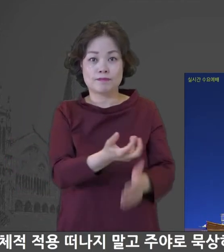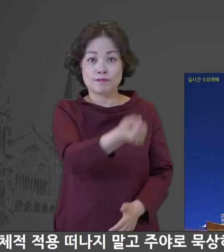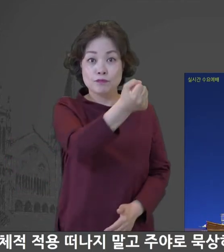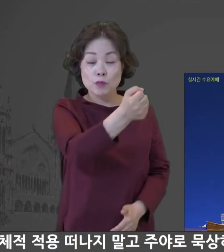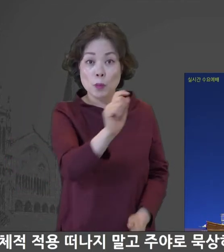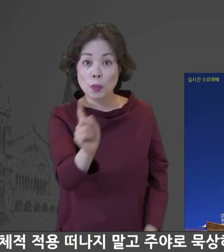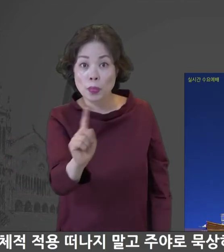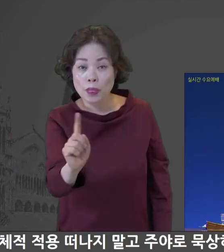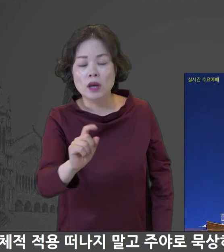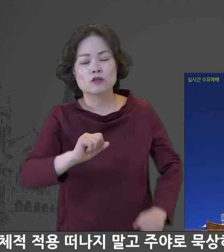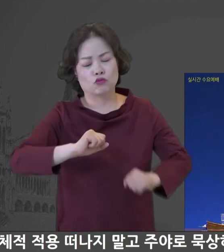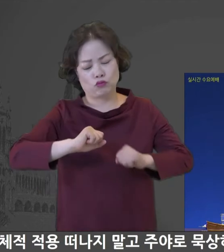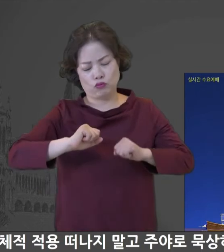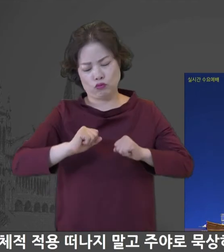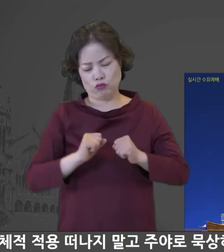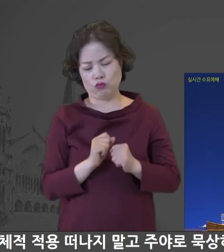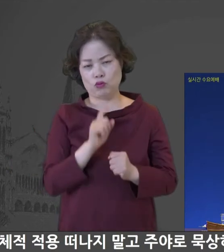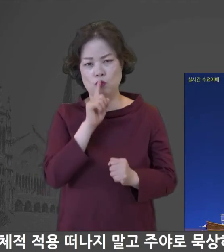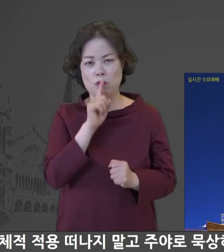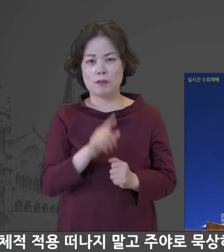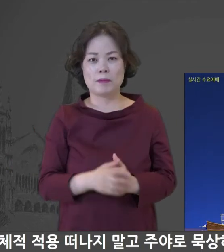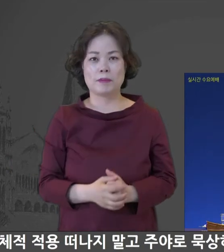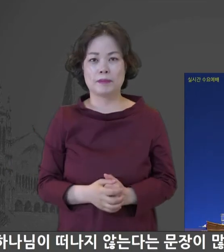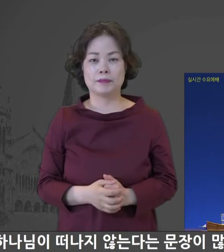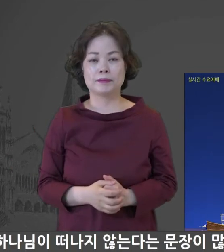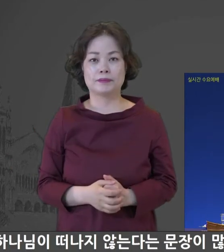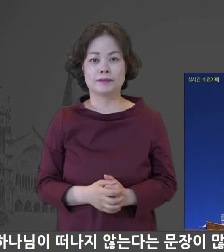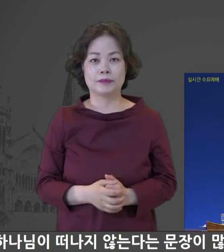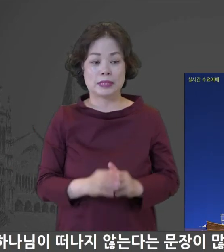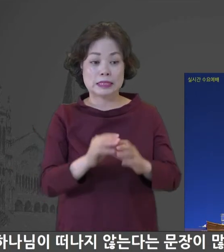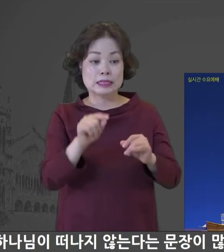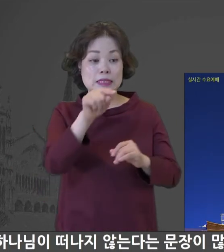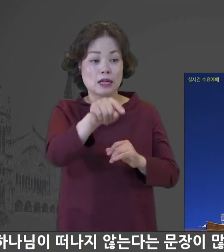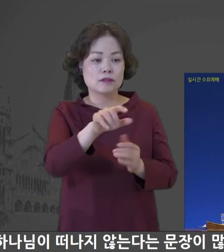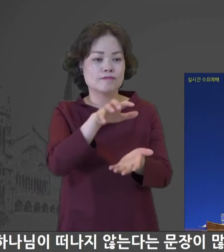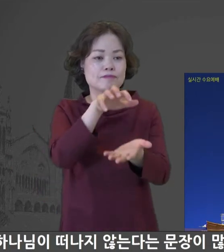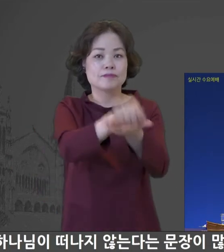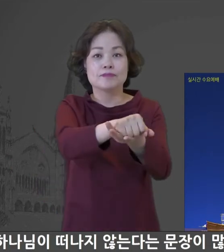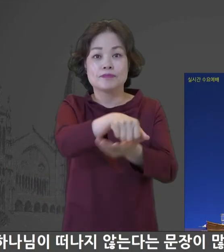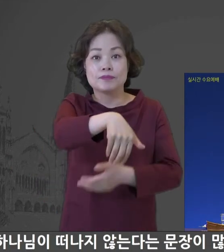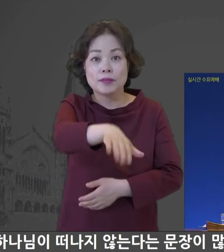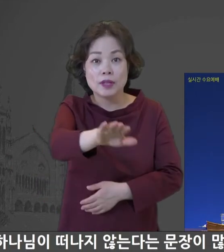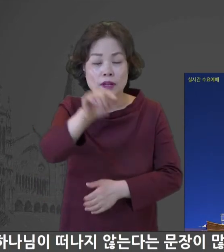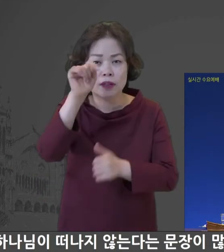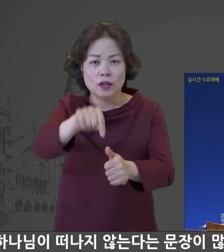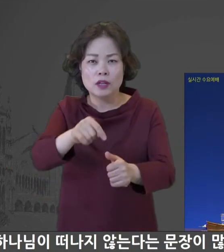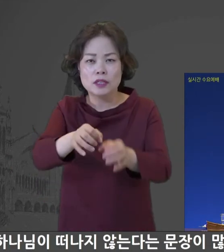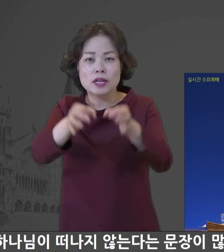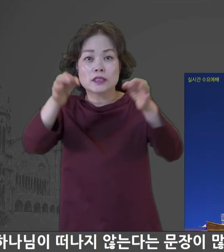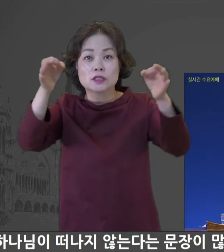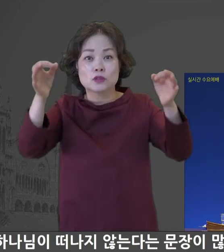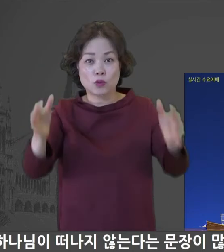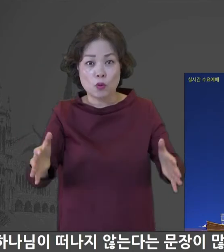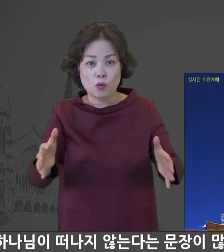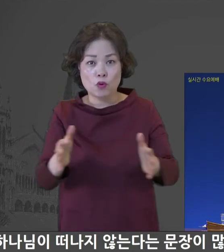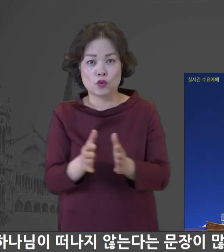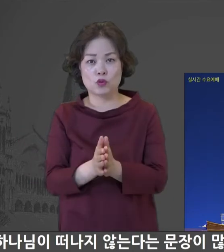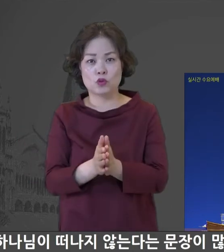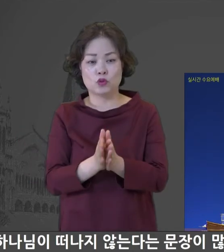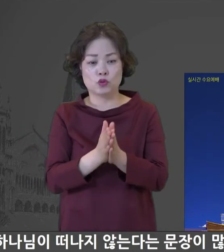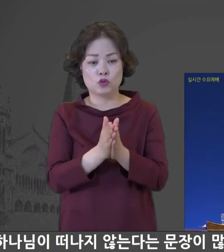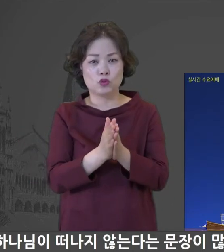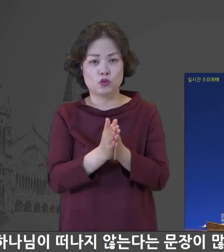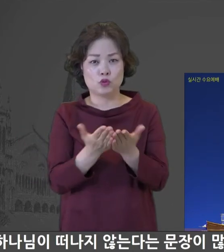무엇을 말합니까? 순종을 말하고 있죠. 그 땅으로 가라. 그 땅을 가는 동안 이 율법책을 내